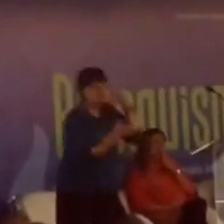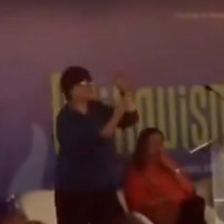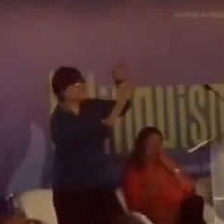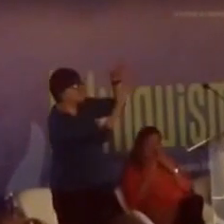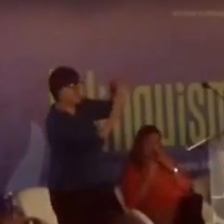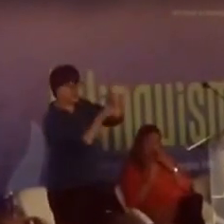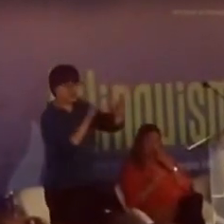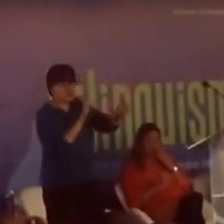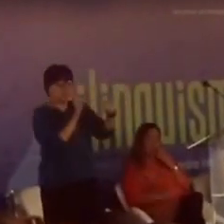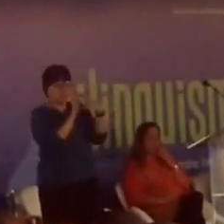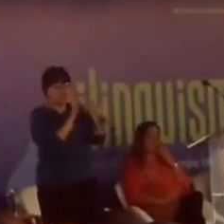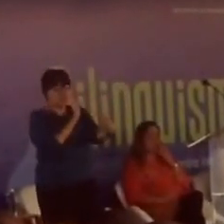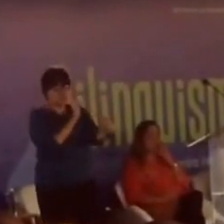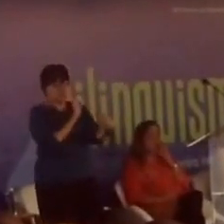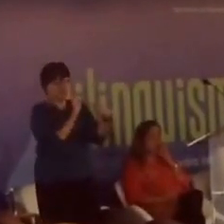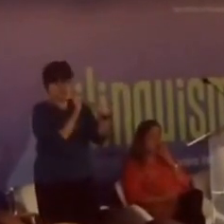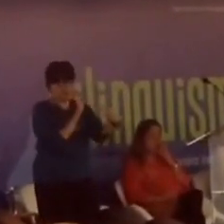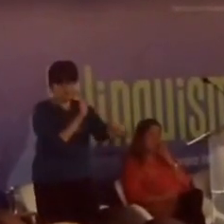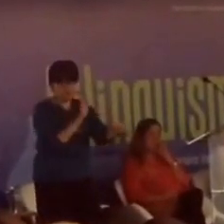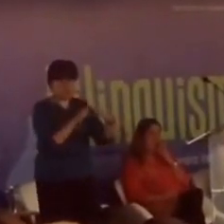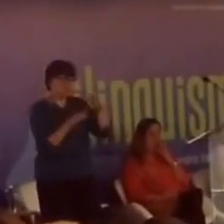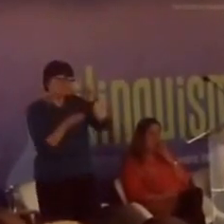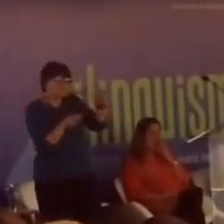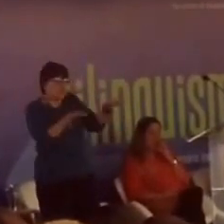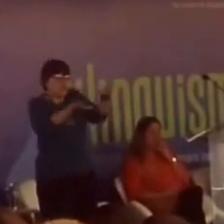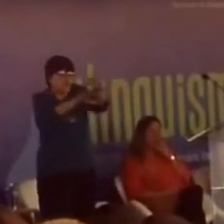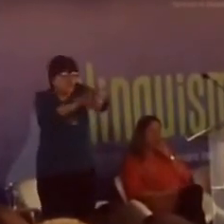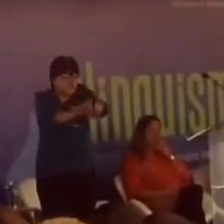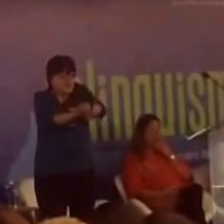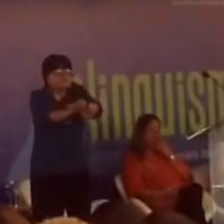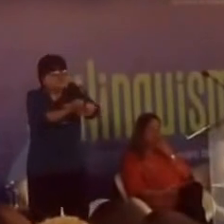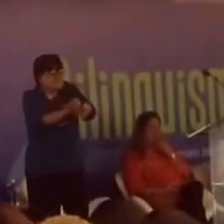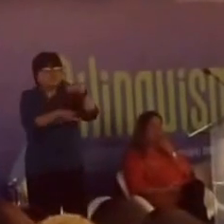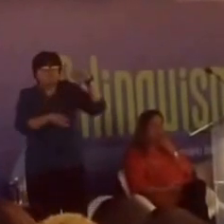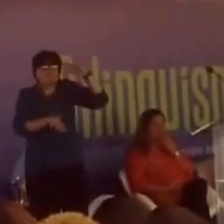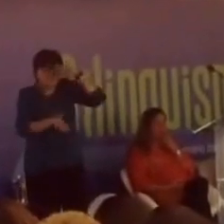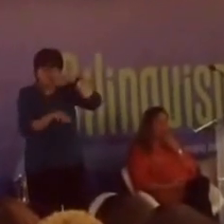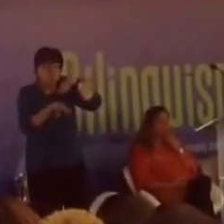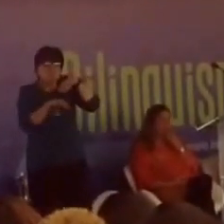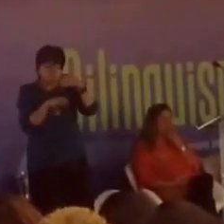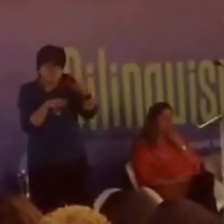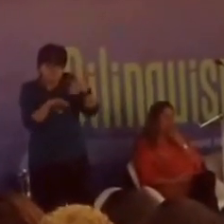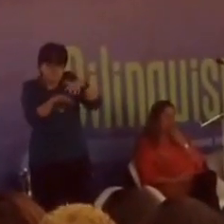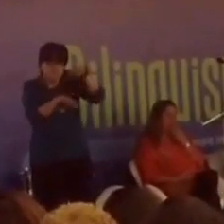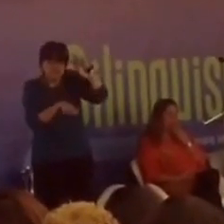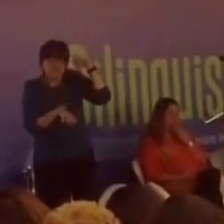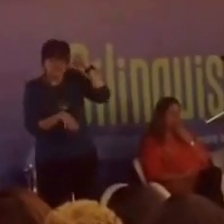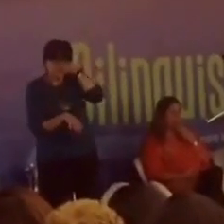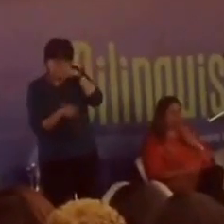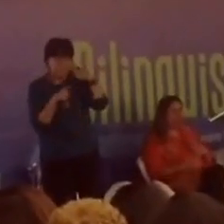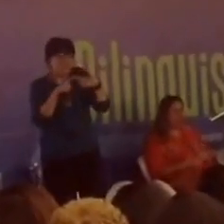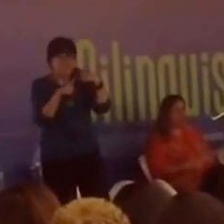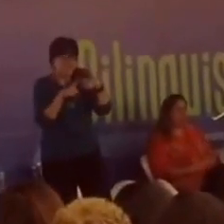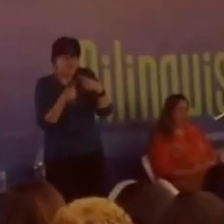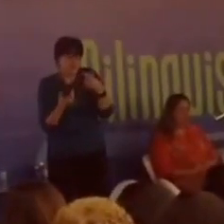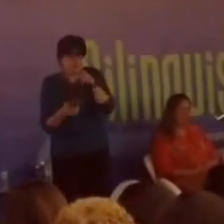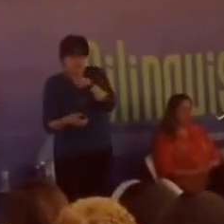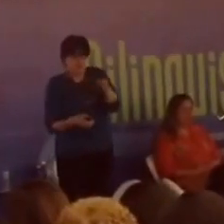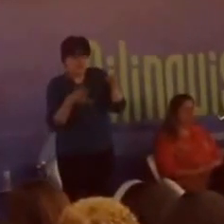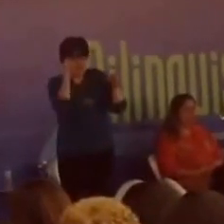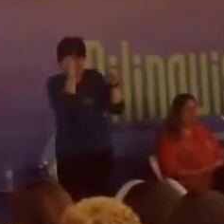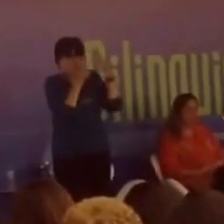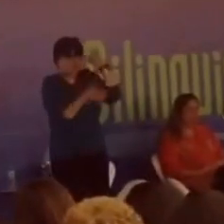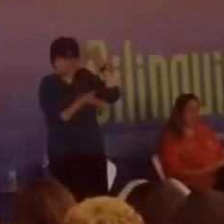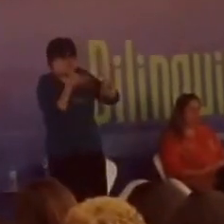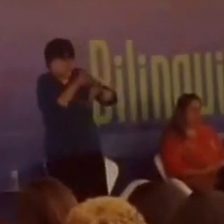com professores surdos, que são os seus referenciais no processo de aquisição. E a escola inclusiva, em